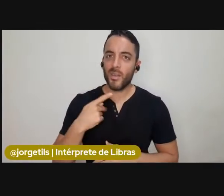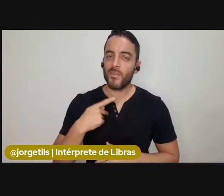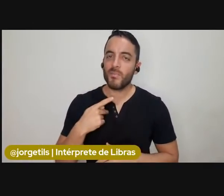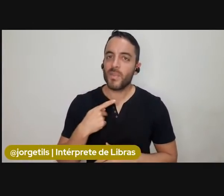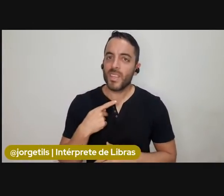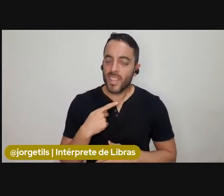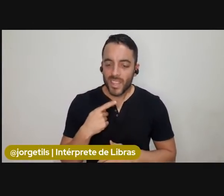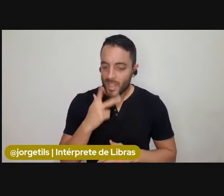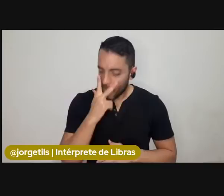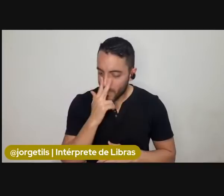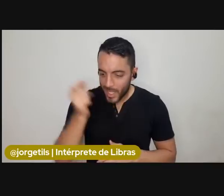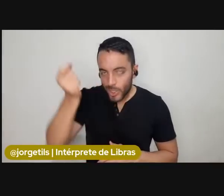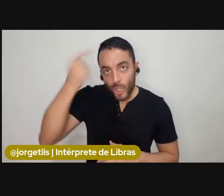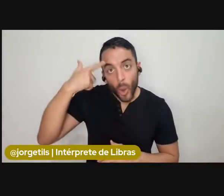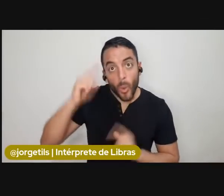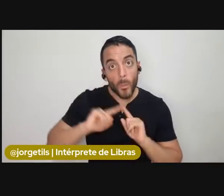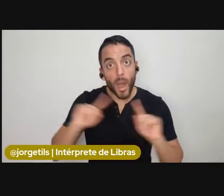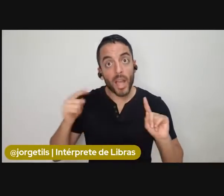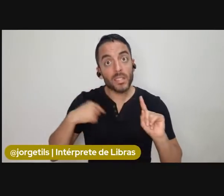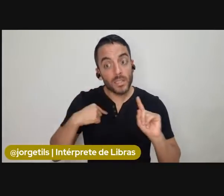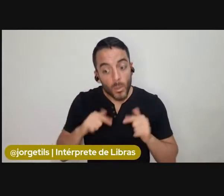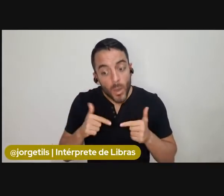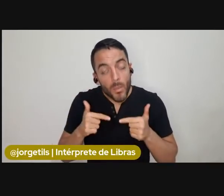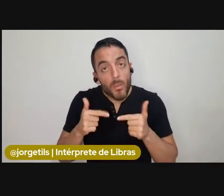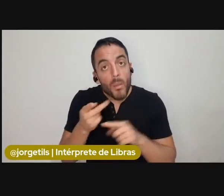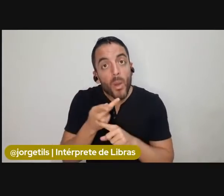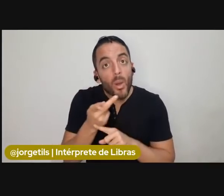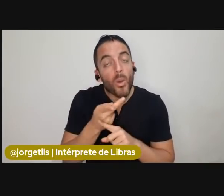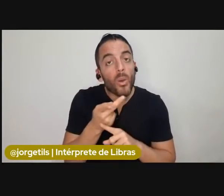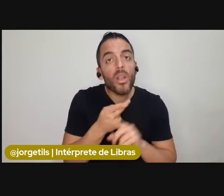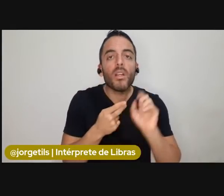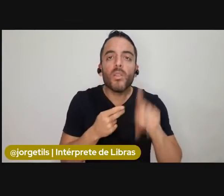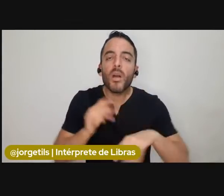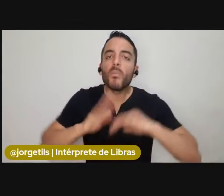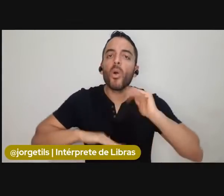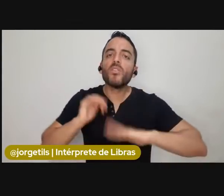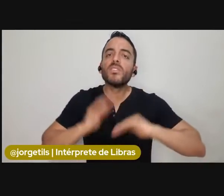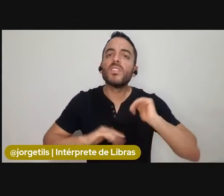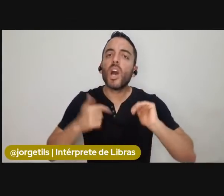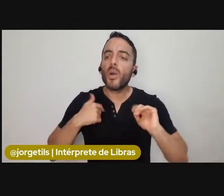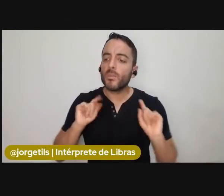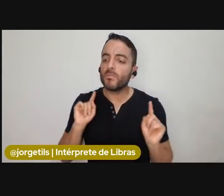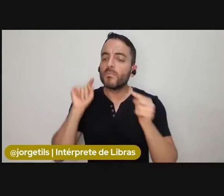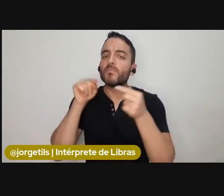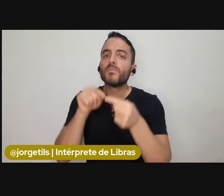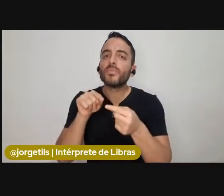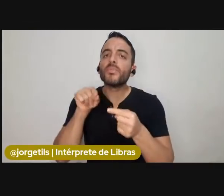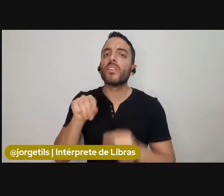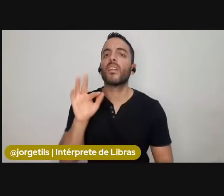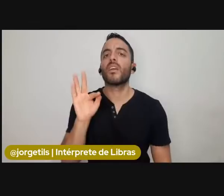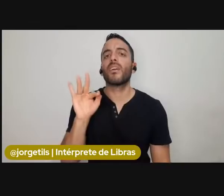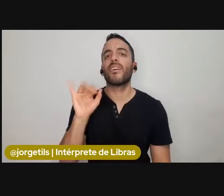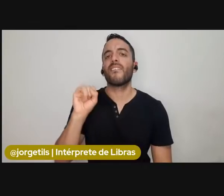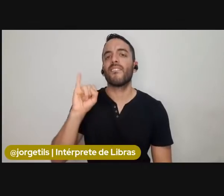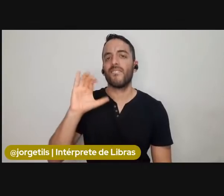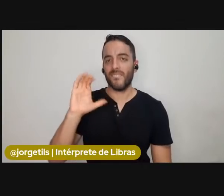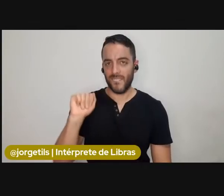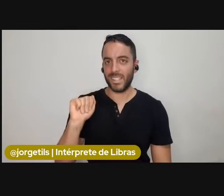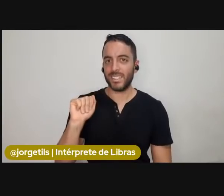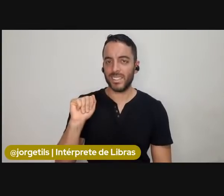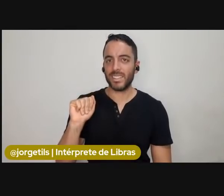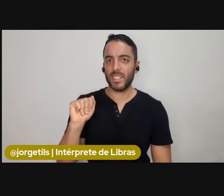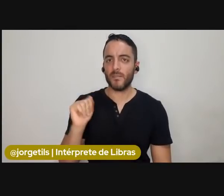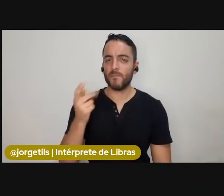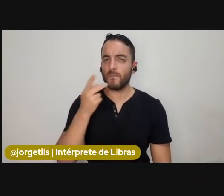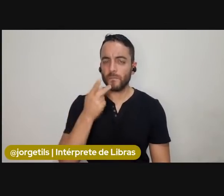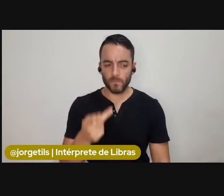profissão, eu acabei entrando na física. Eu achava das matérias, vamos dizer assim, daquilo que seria